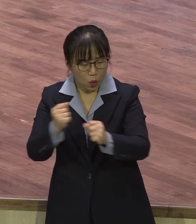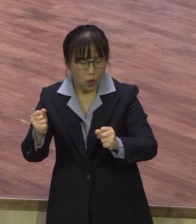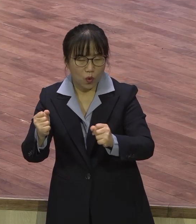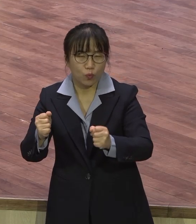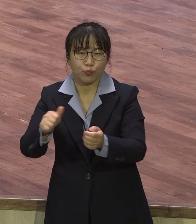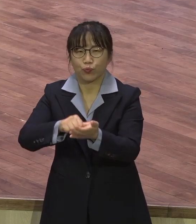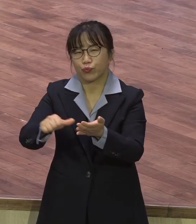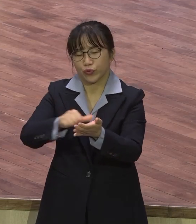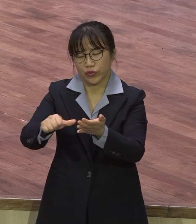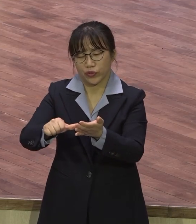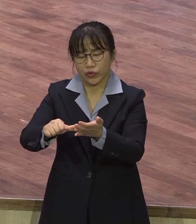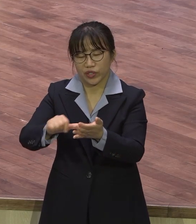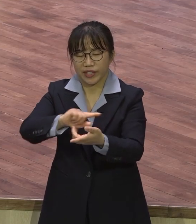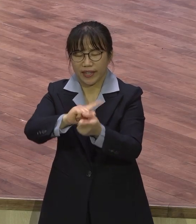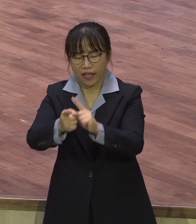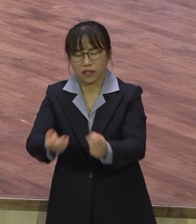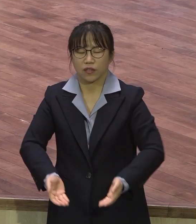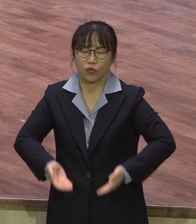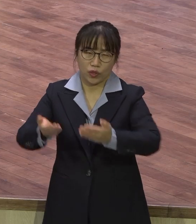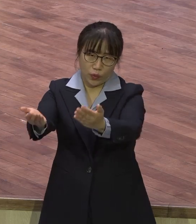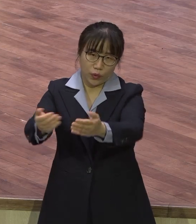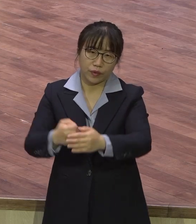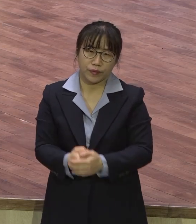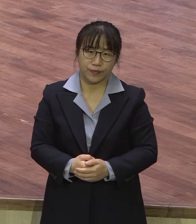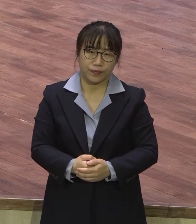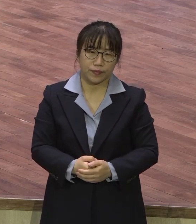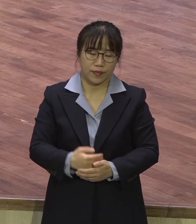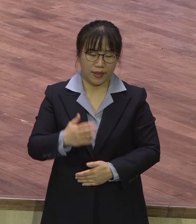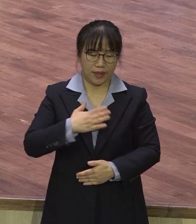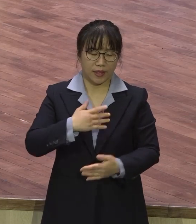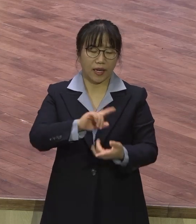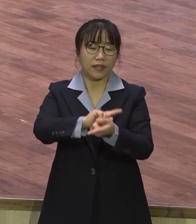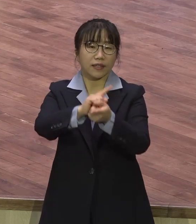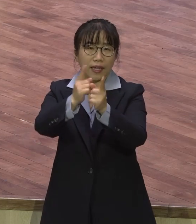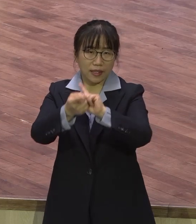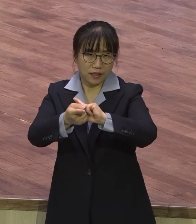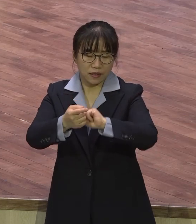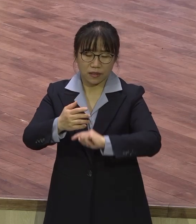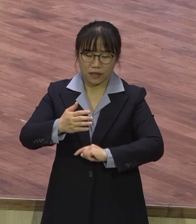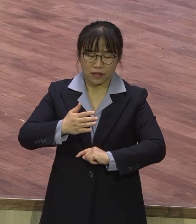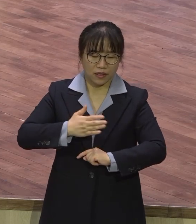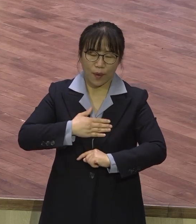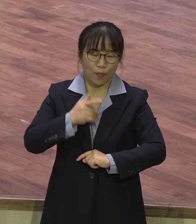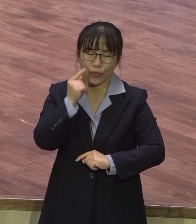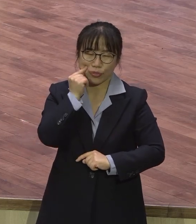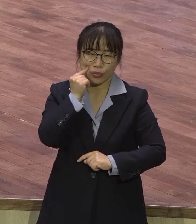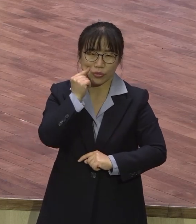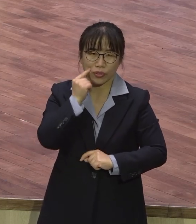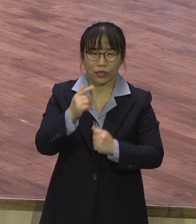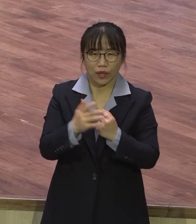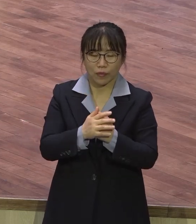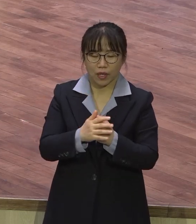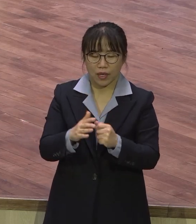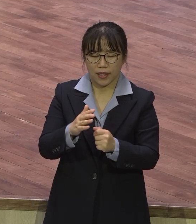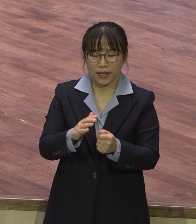율법의 조건들을 우리 대신에 우리가 못하니까 다 완성시켜 버렸어요